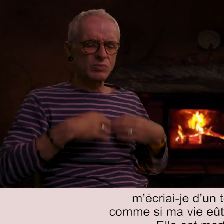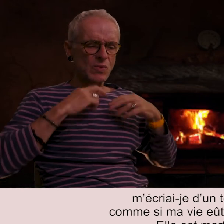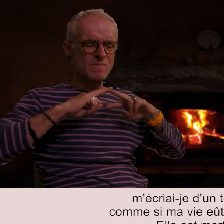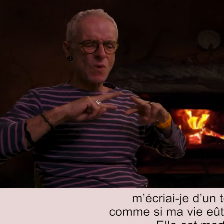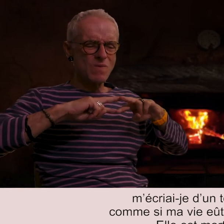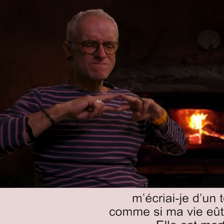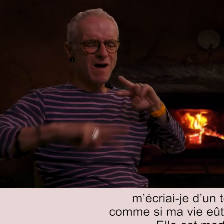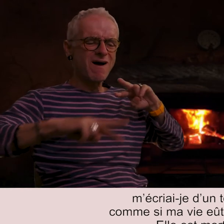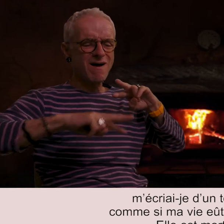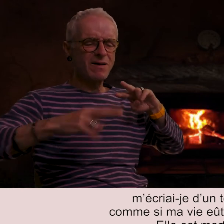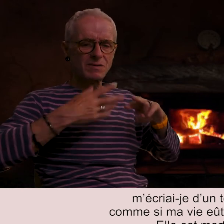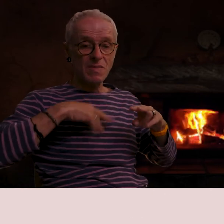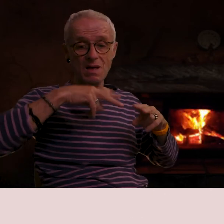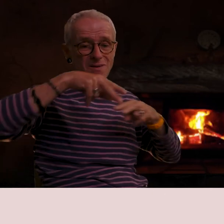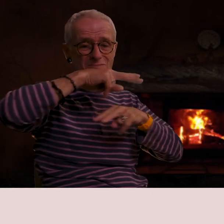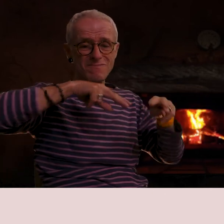suite d'un bal